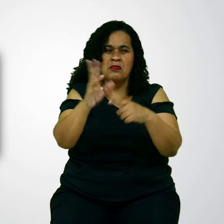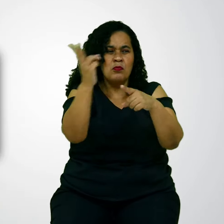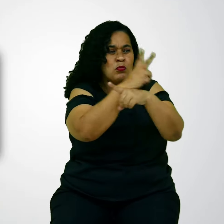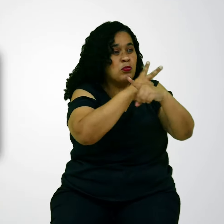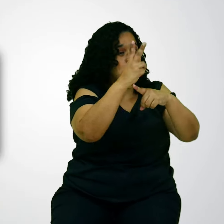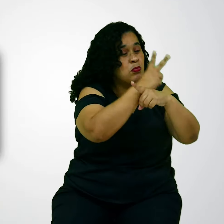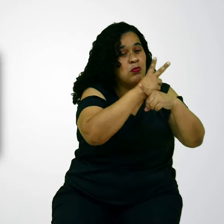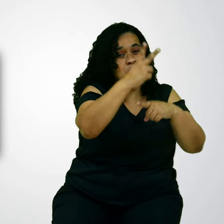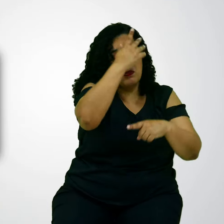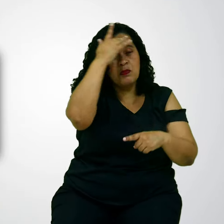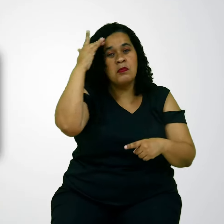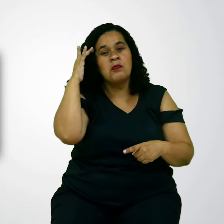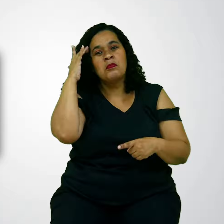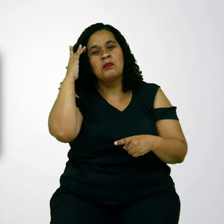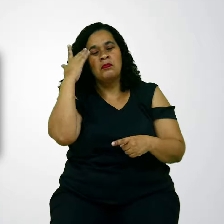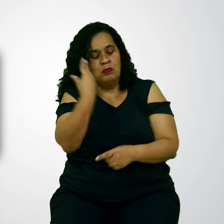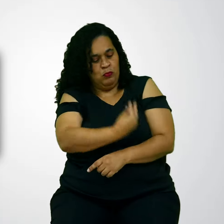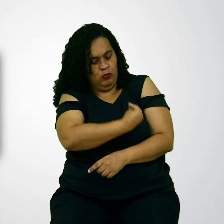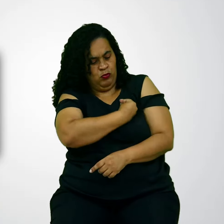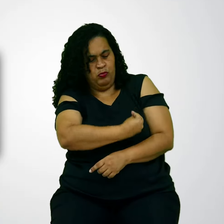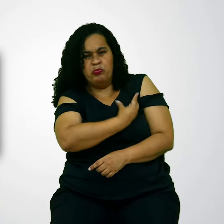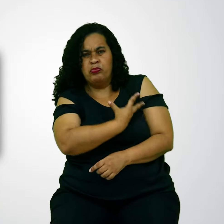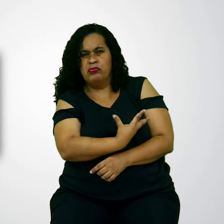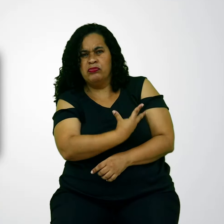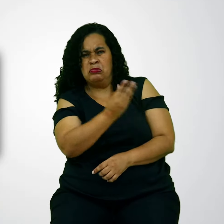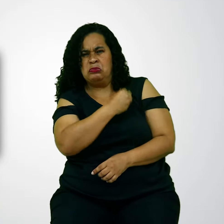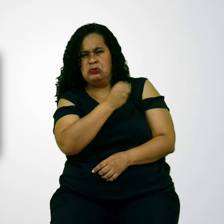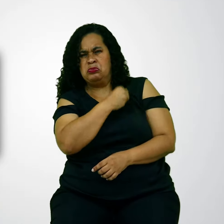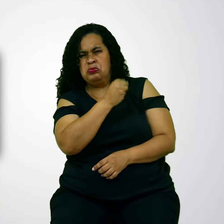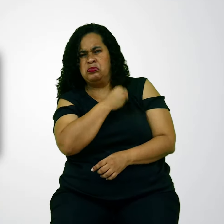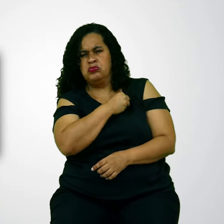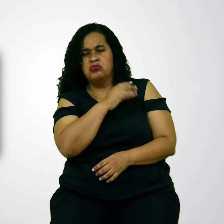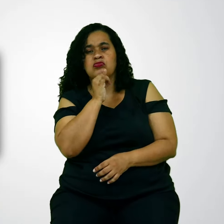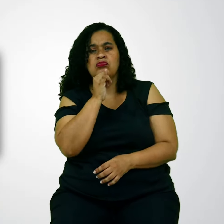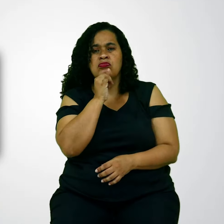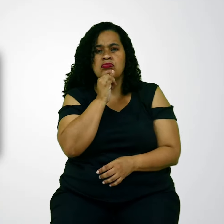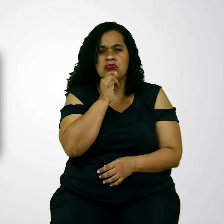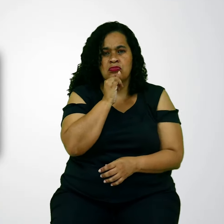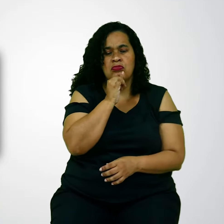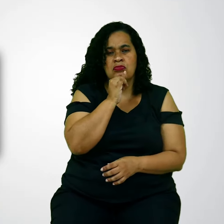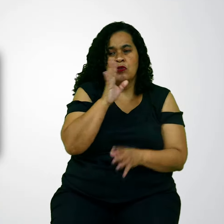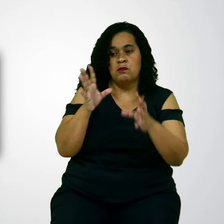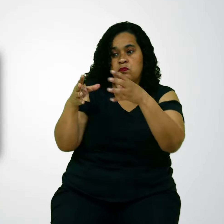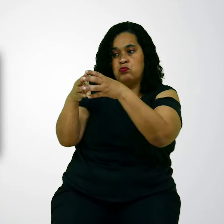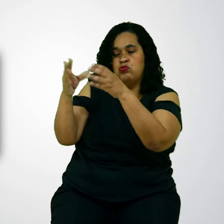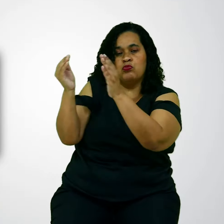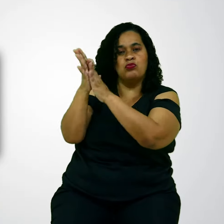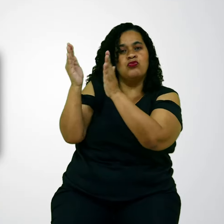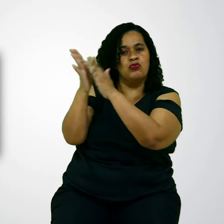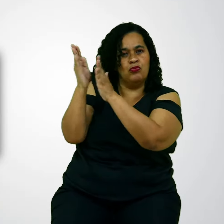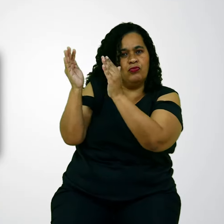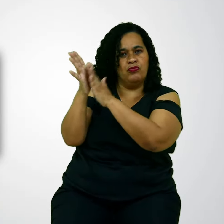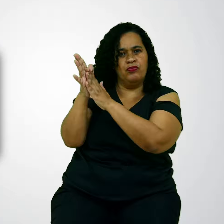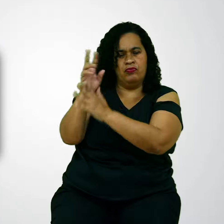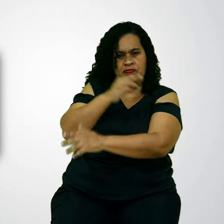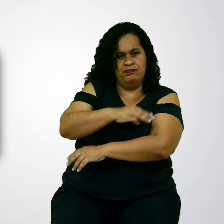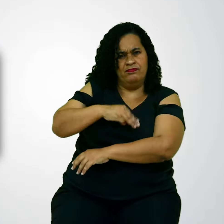não tem porquê o ministério de louvor, por exemplo, não tem missão. Missão no reino? Não, quem tem missão é a igreja.